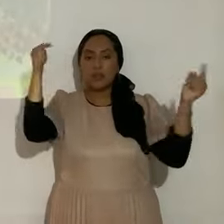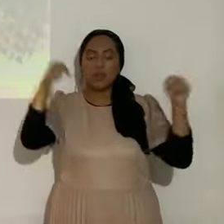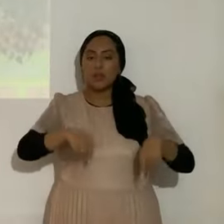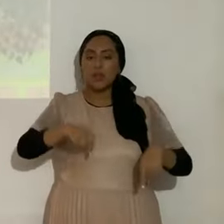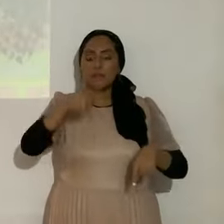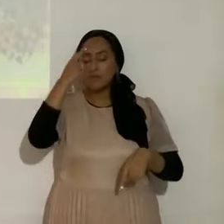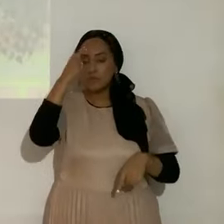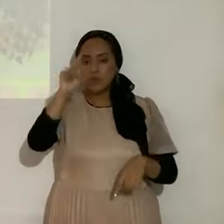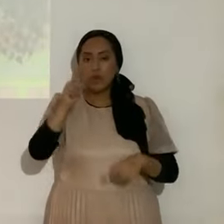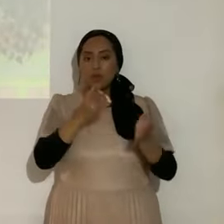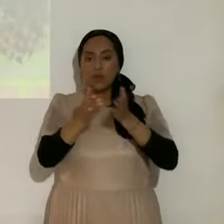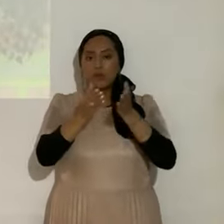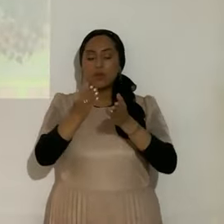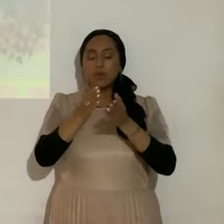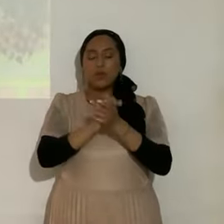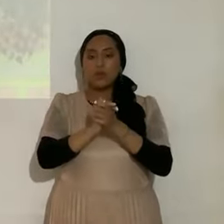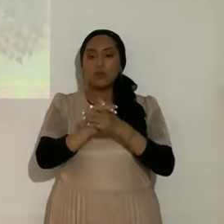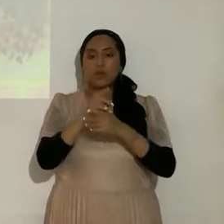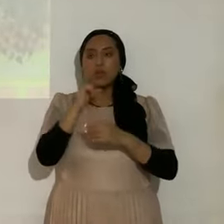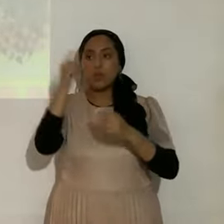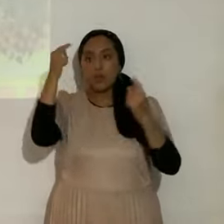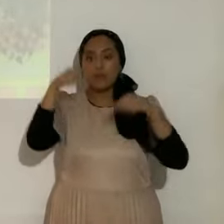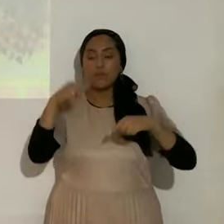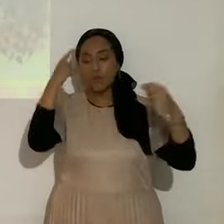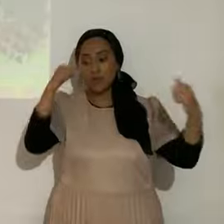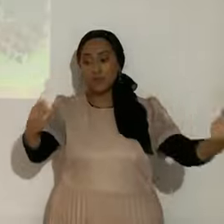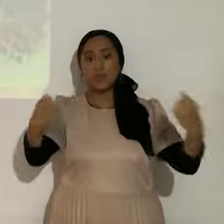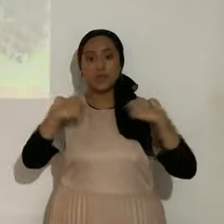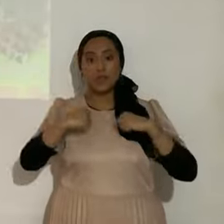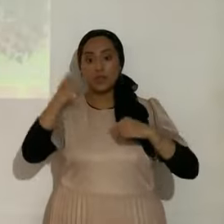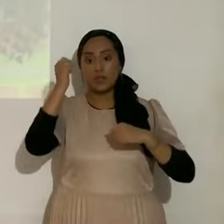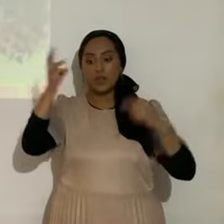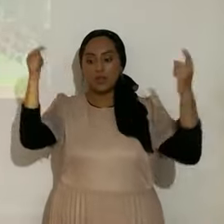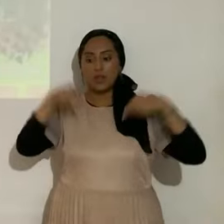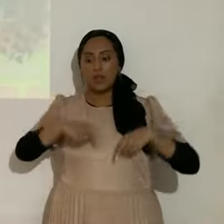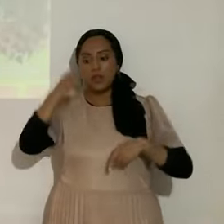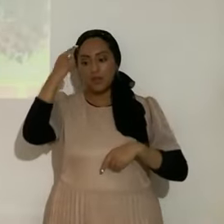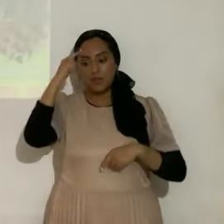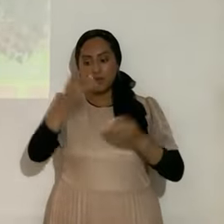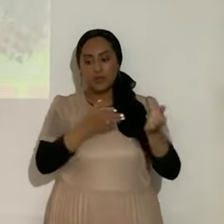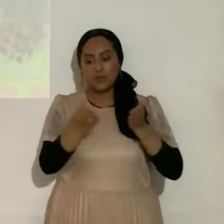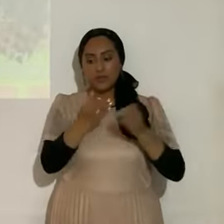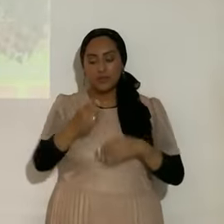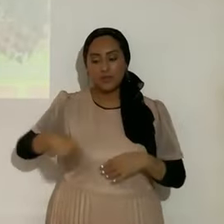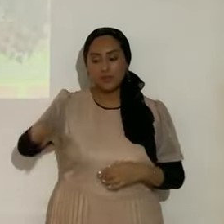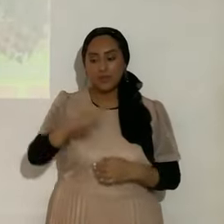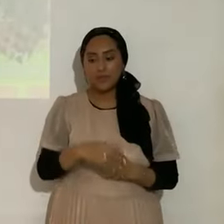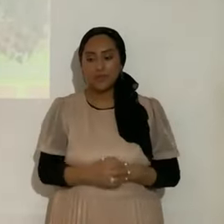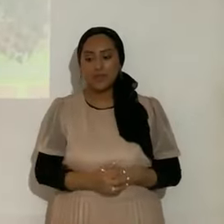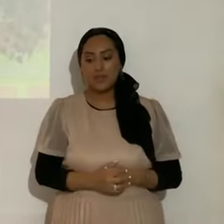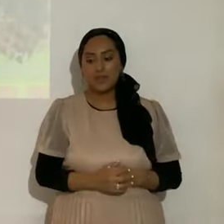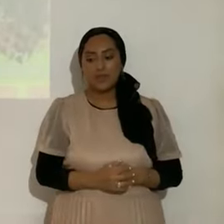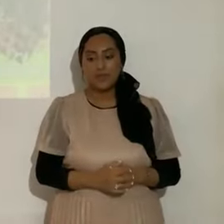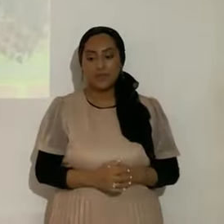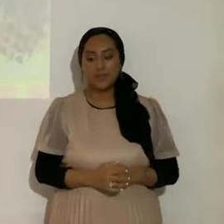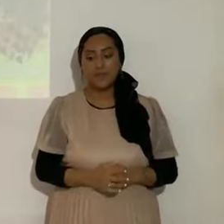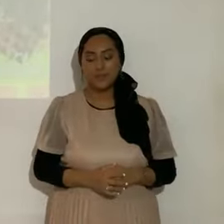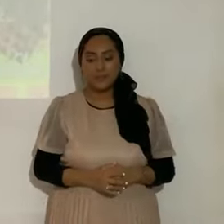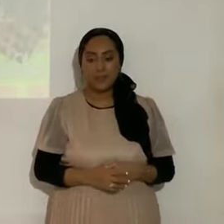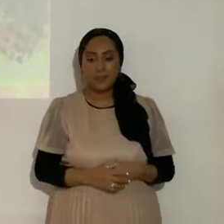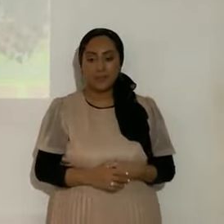servir. No vino para ser servido. Él vino para servir, ¿sí? Recalco, Yahshua no vino